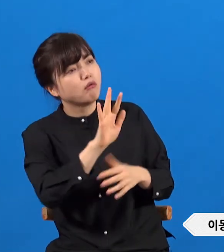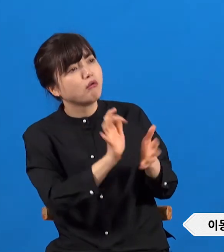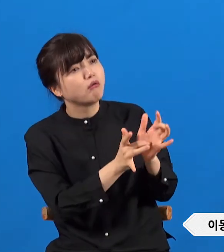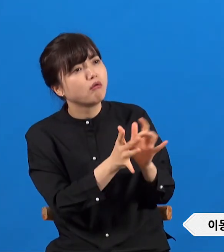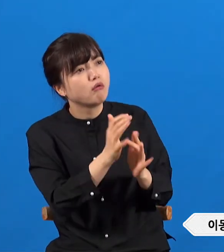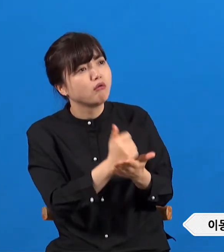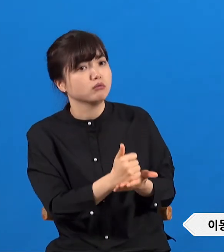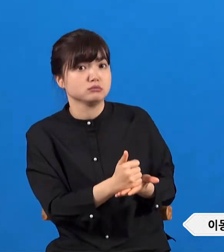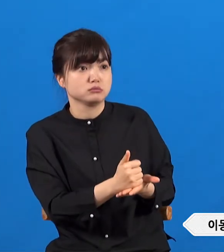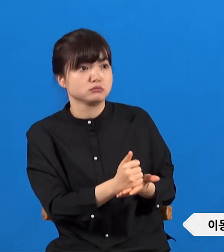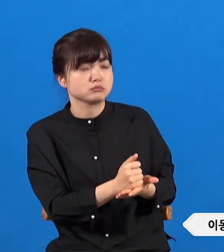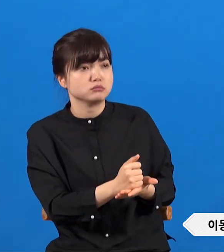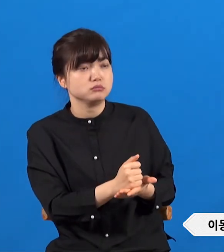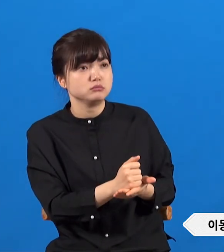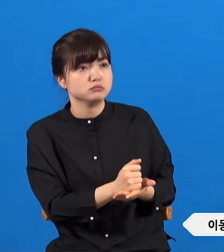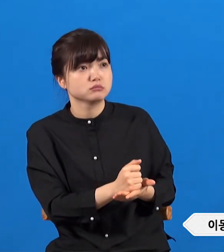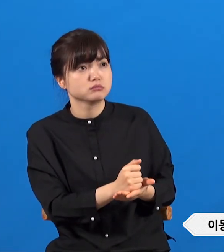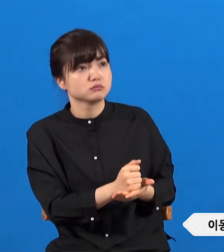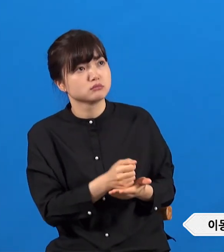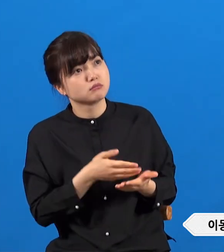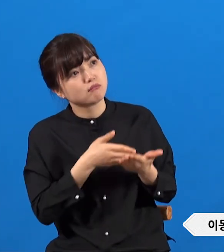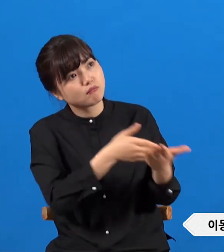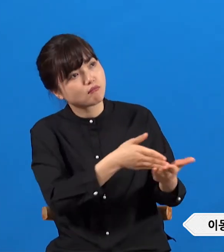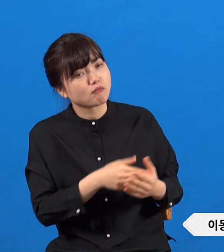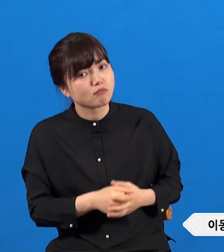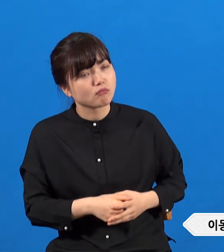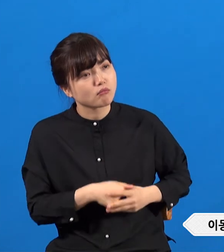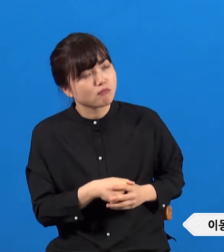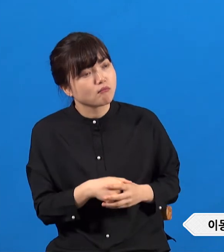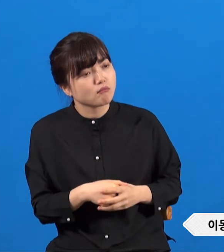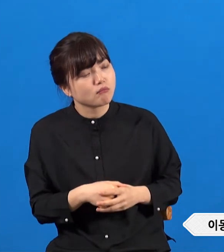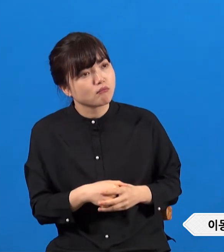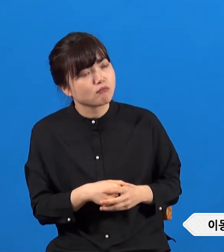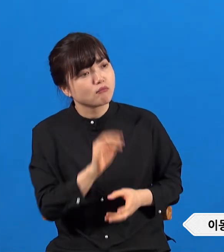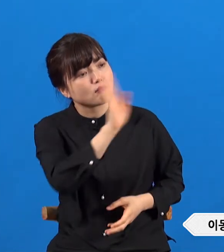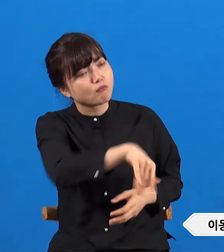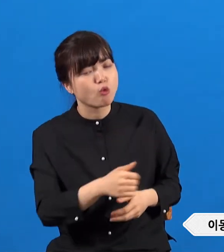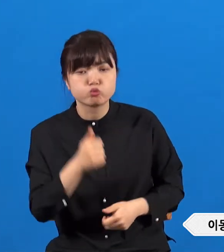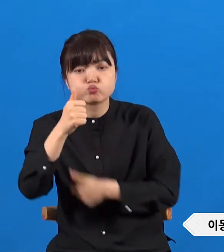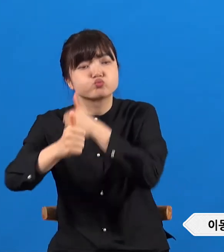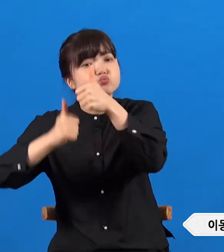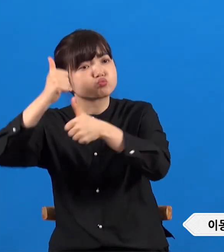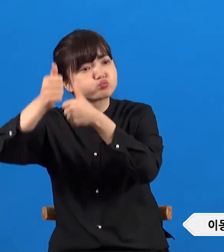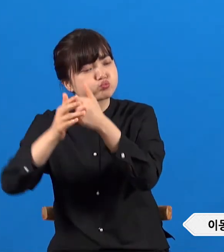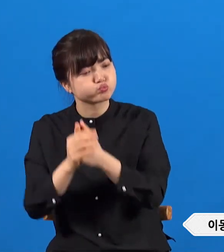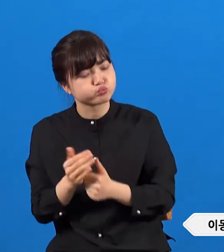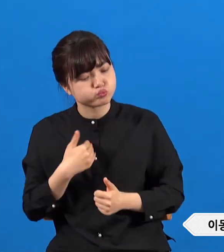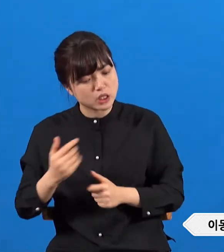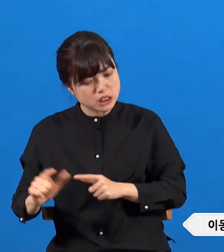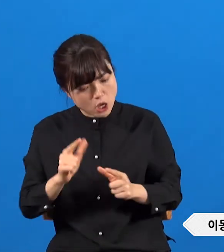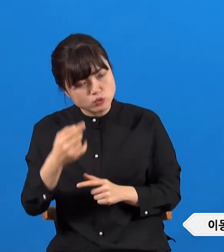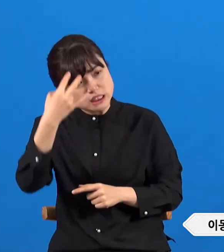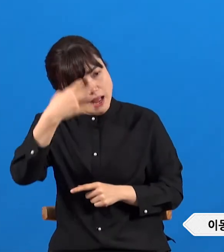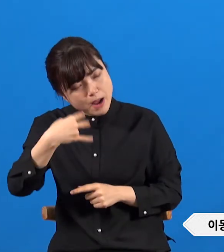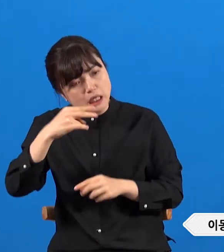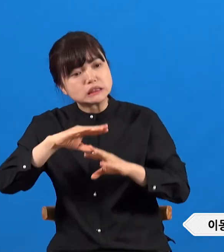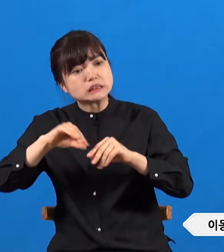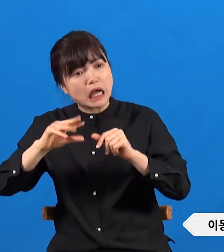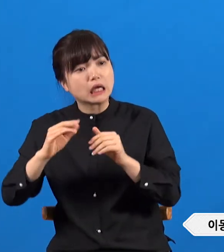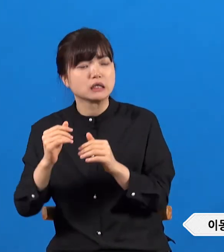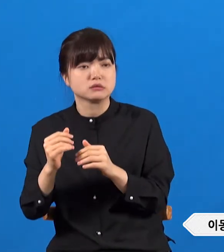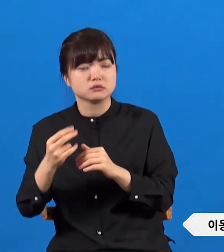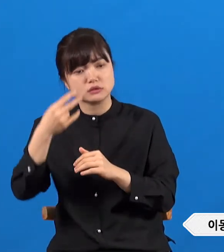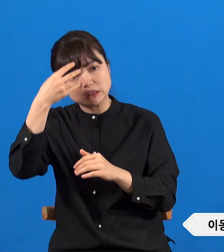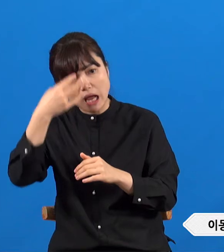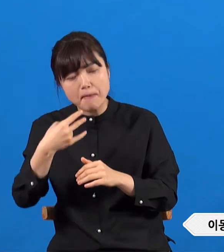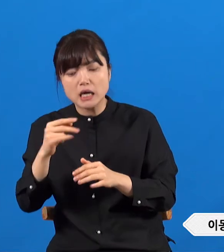예수님 앞에 논쟁을 겁니다. 시비를 걸어요. 우리 조상들은 내가 살고 있는 사마리아 땅, 사마리아